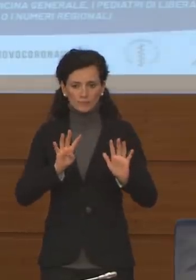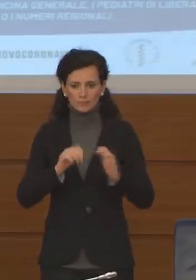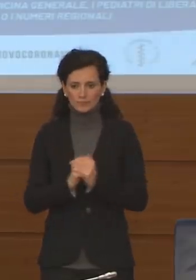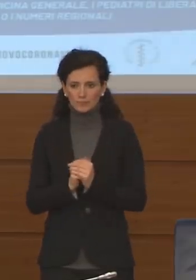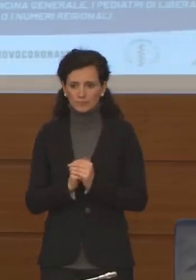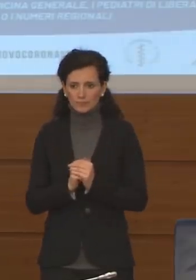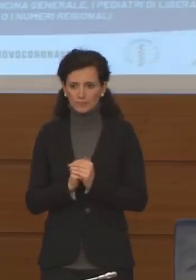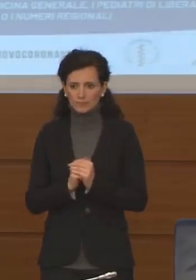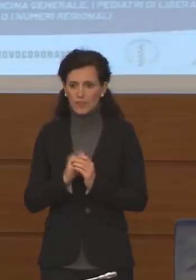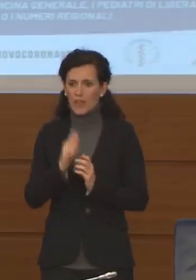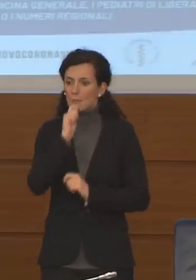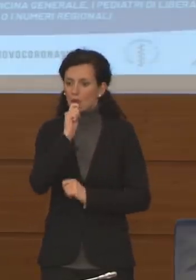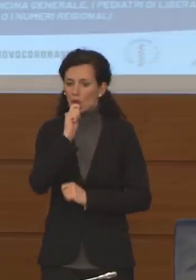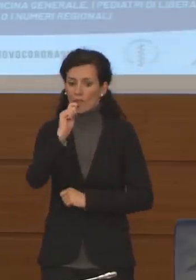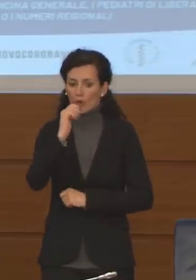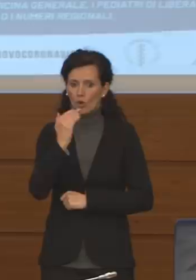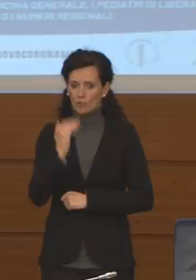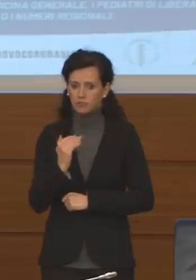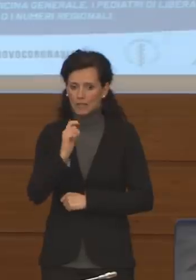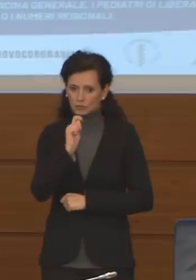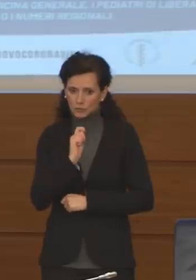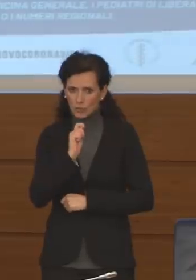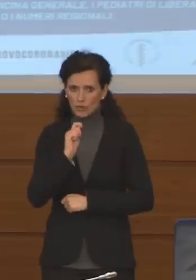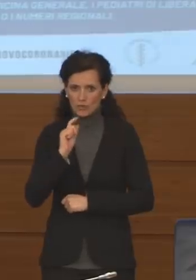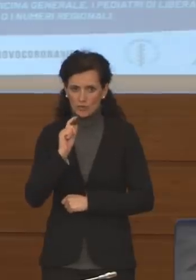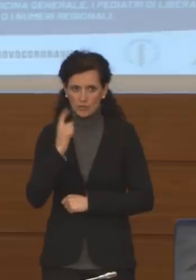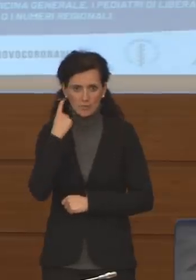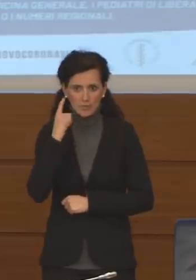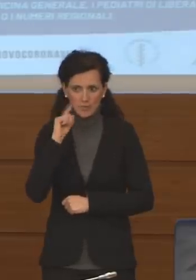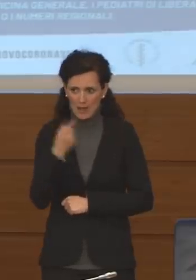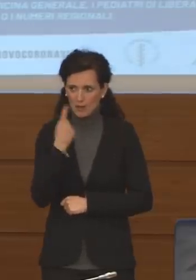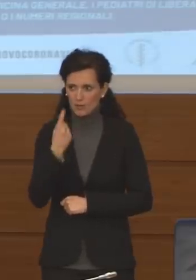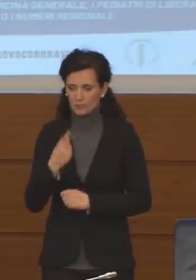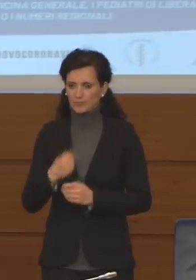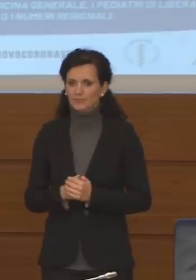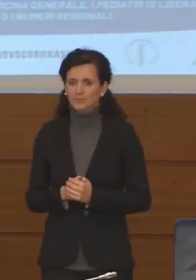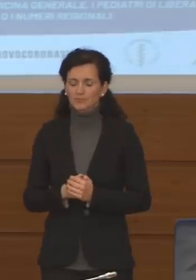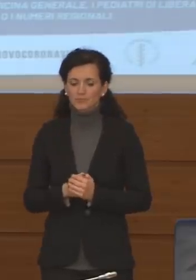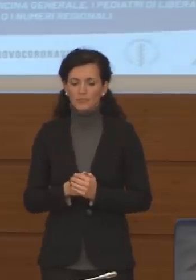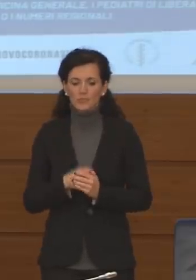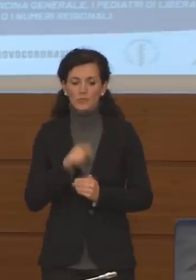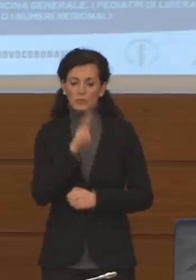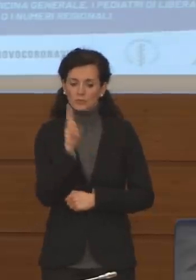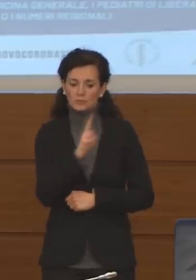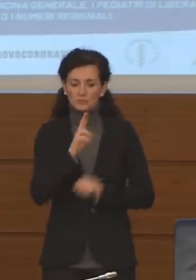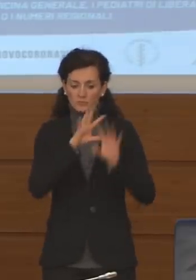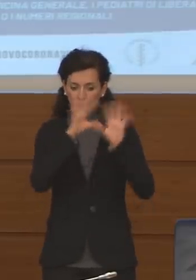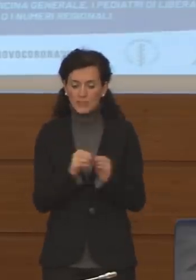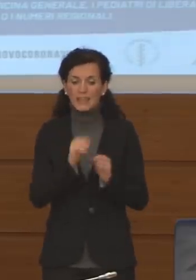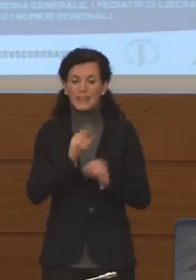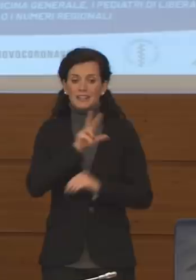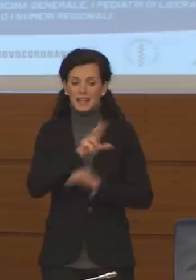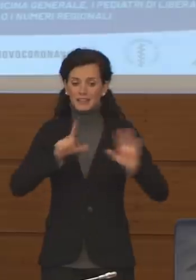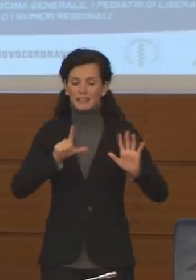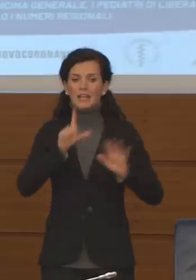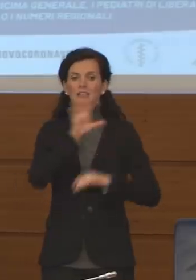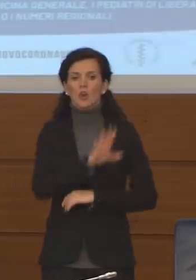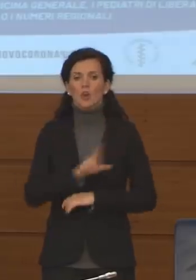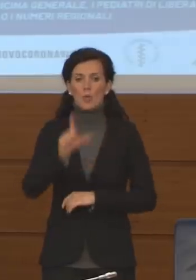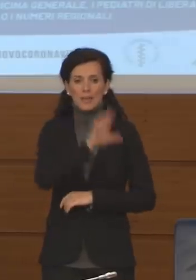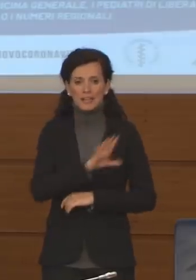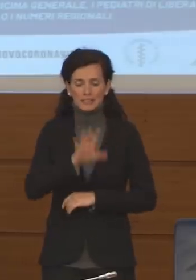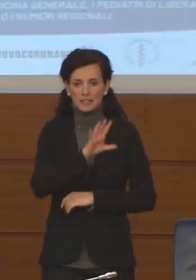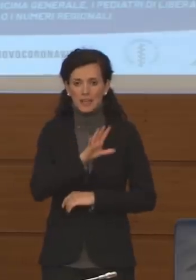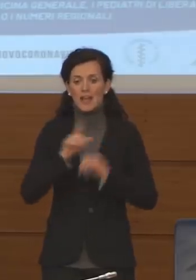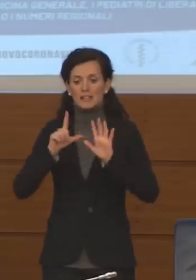microfono lo abbassiamo in totale 37 in lombardia 7 in